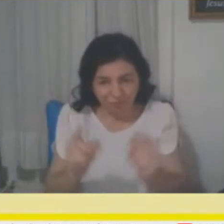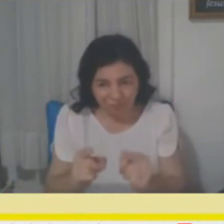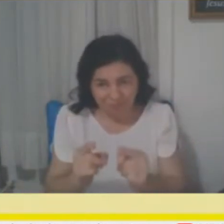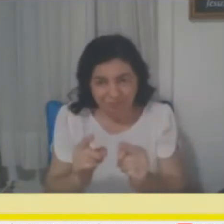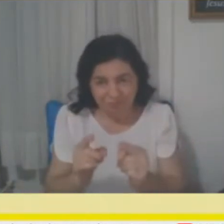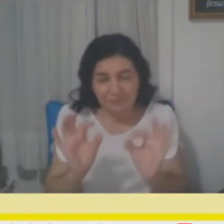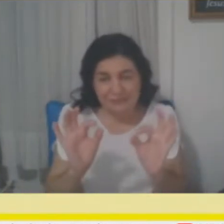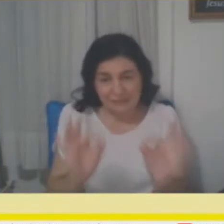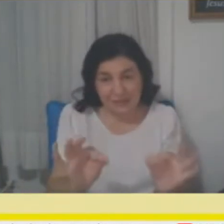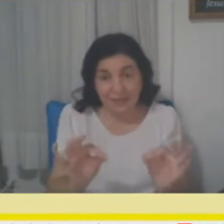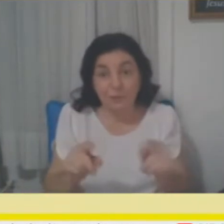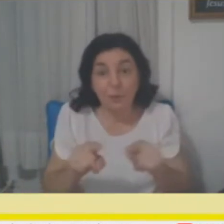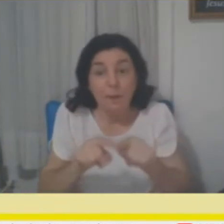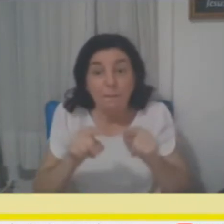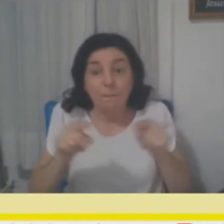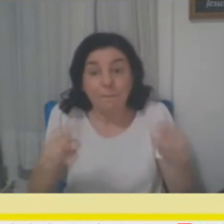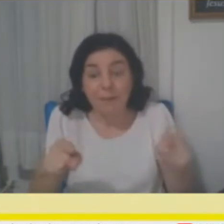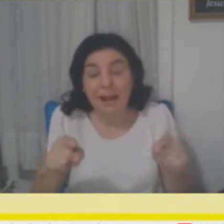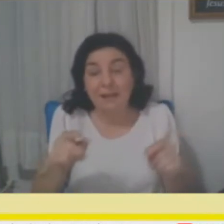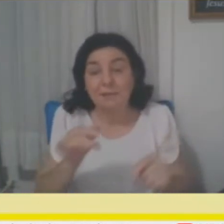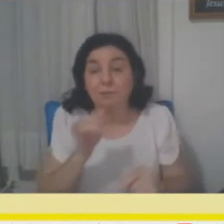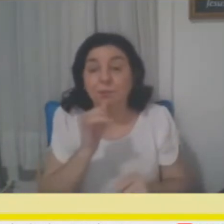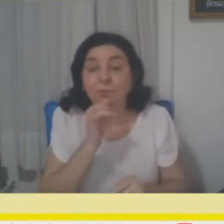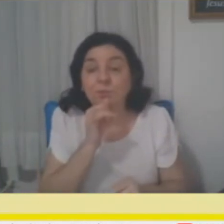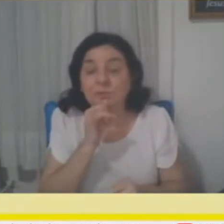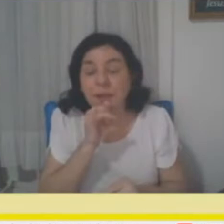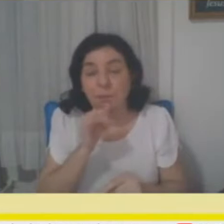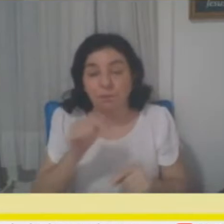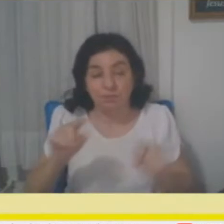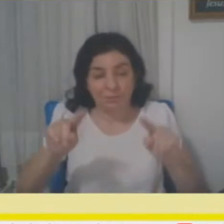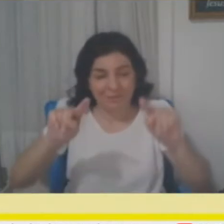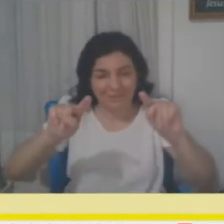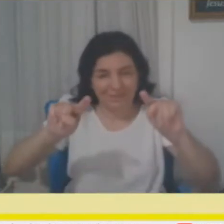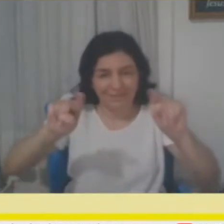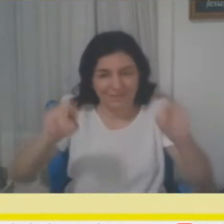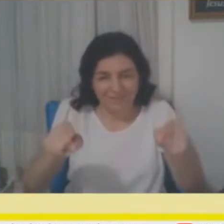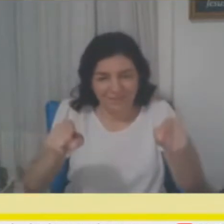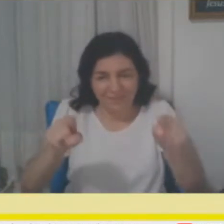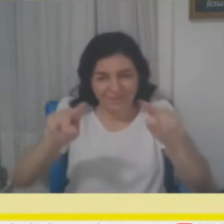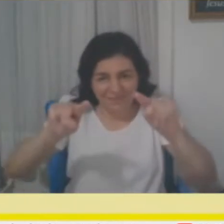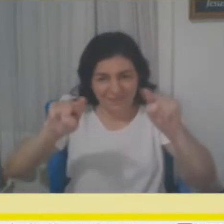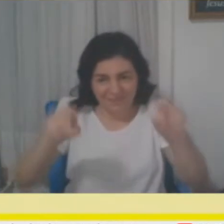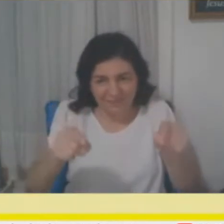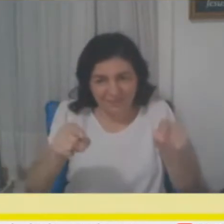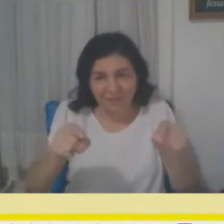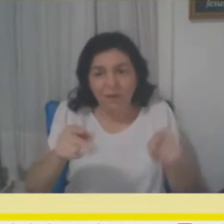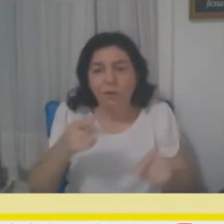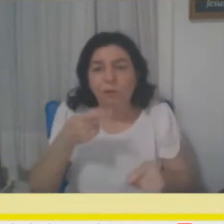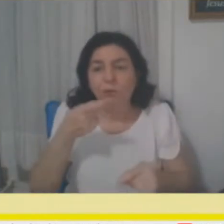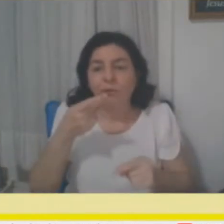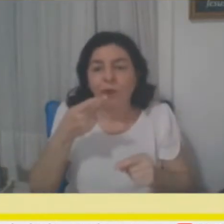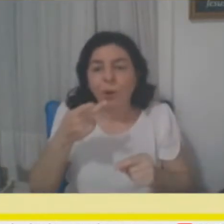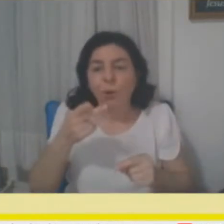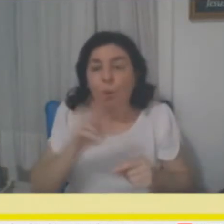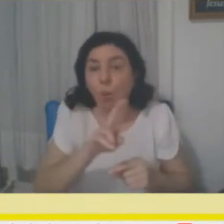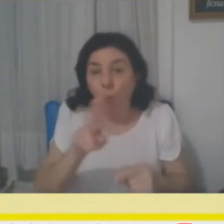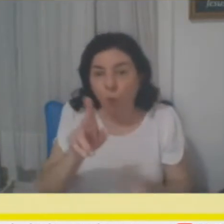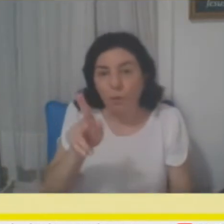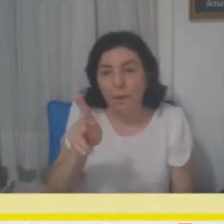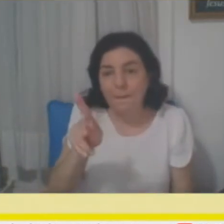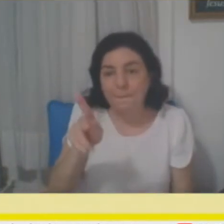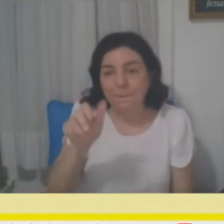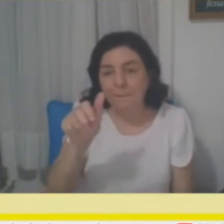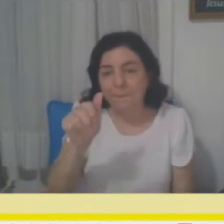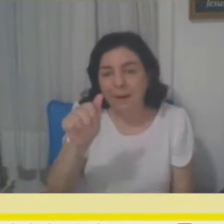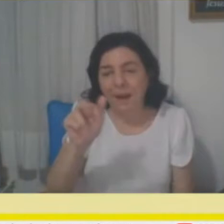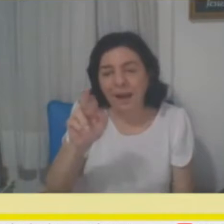Numérica. Este é o sinal, expressão numérica, certo? Mas, por exemplo,